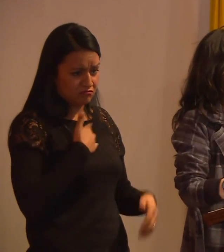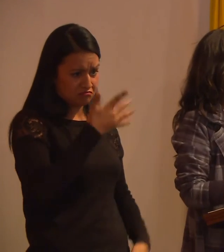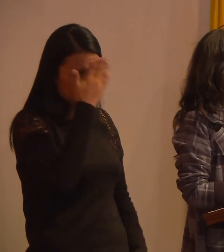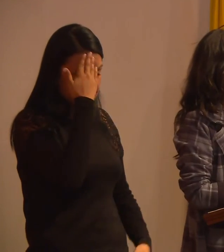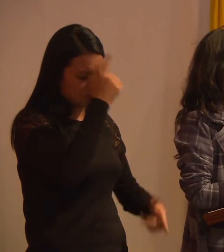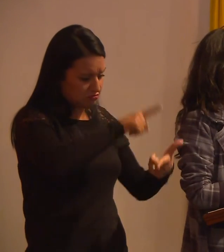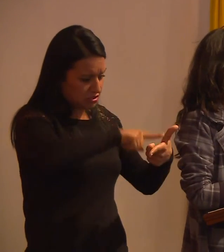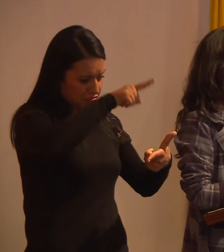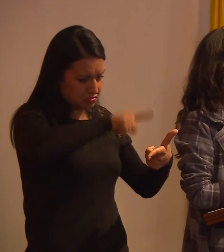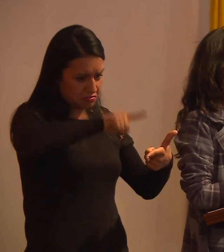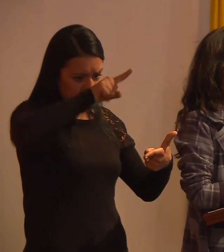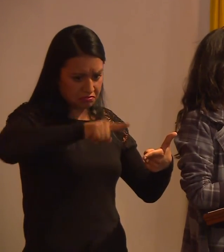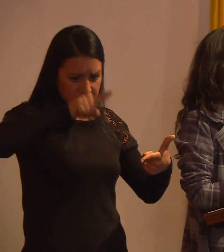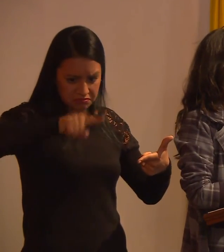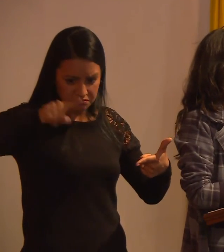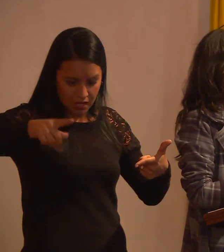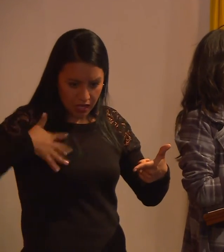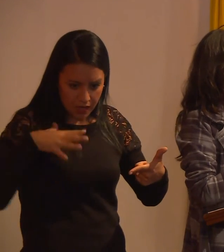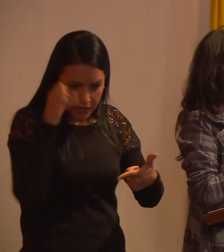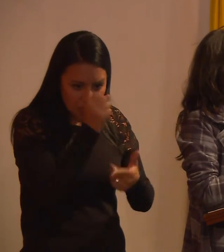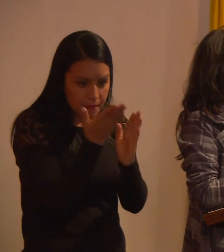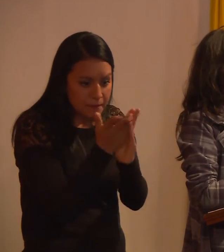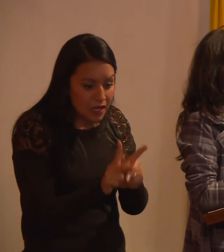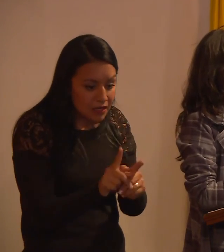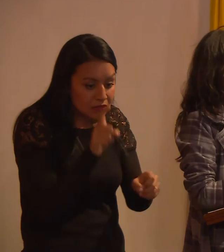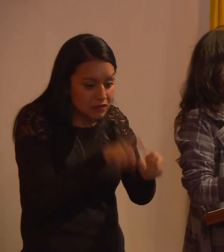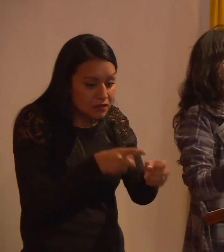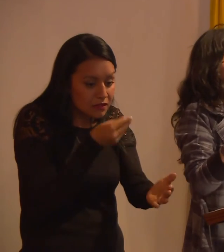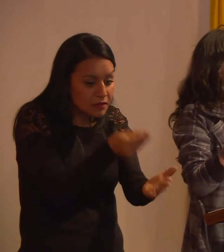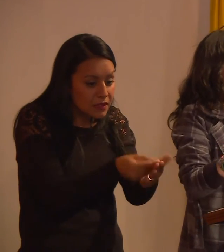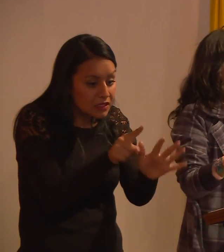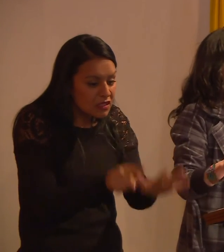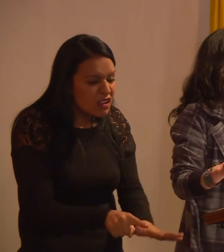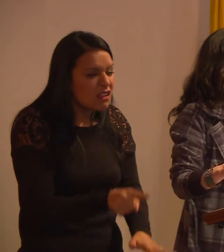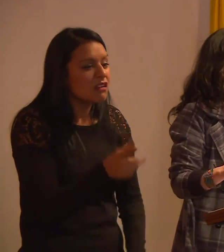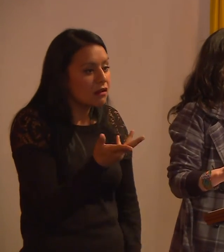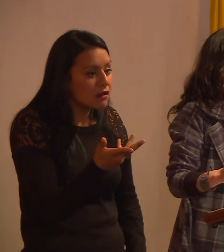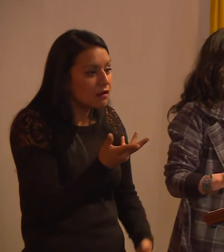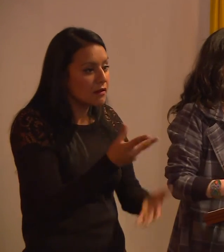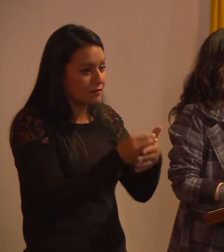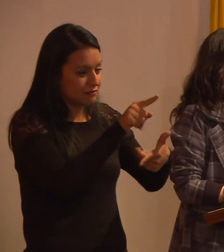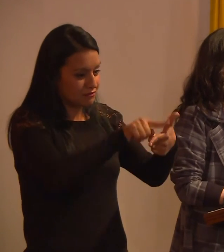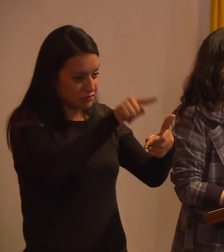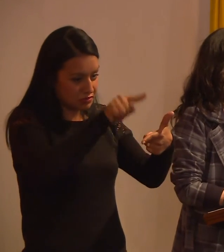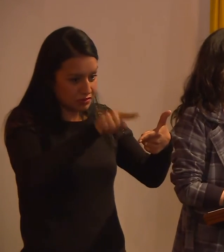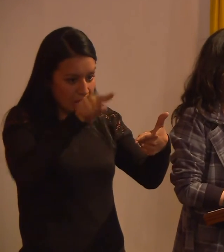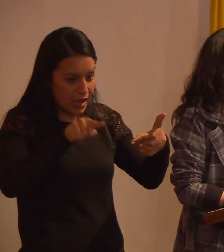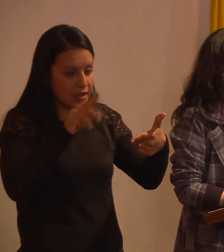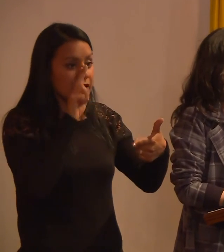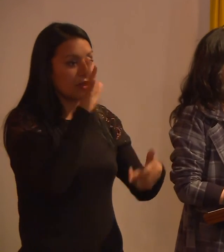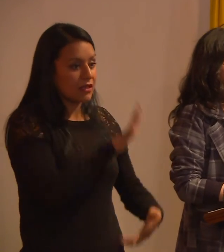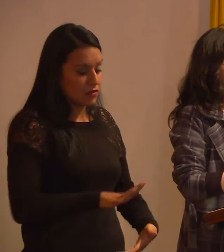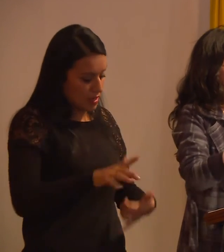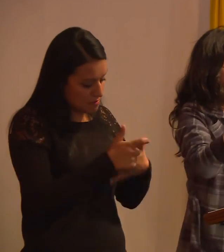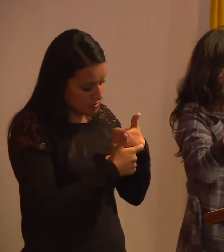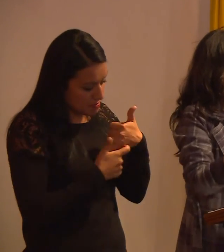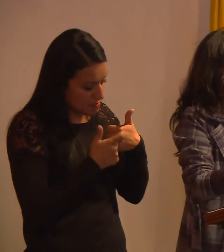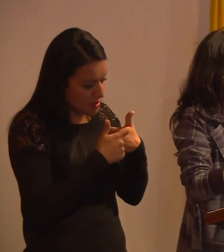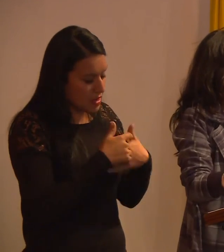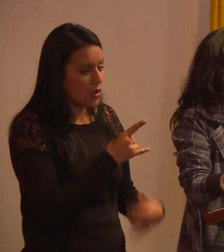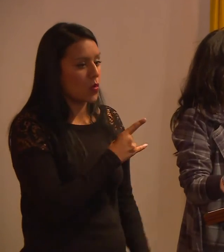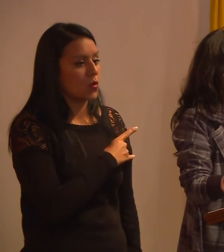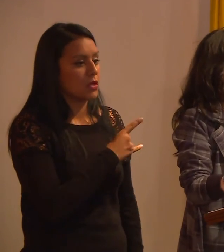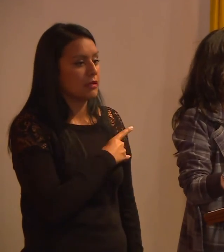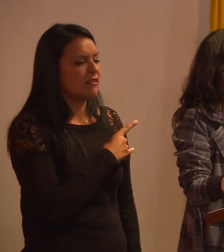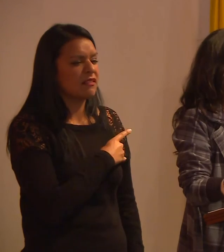general de los costos educativos y van a encontrar que nuestra universidad, incluyendo en esa tabla las universidades regionales, es la universidad